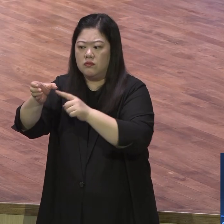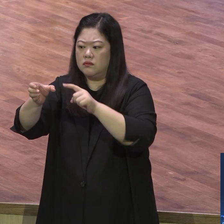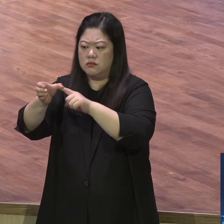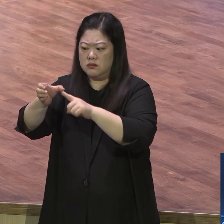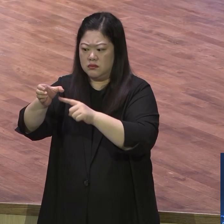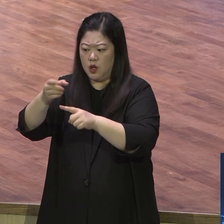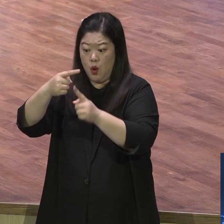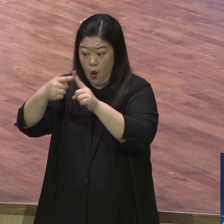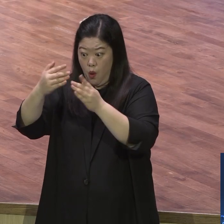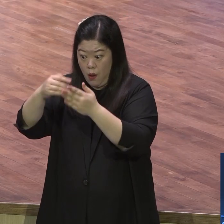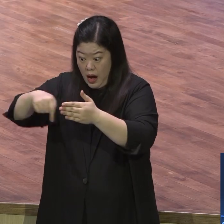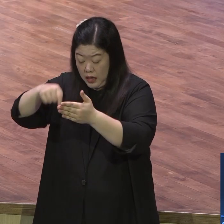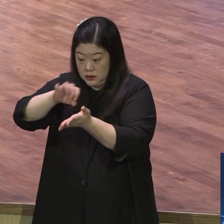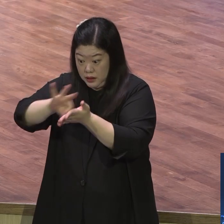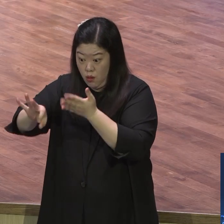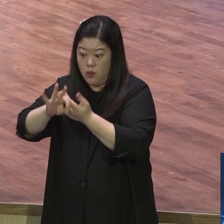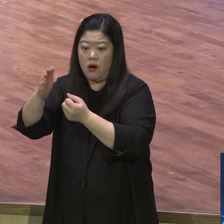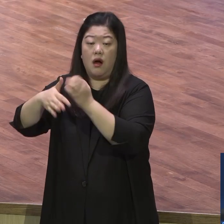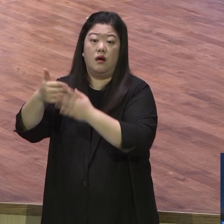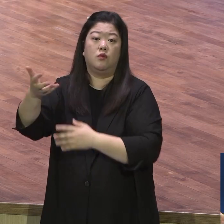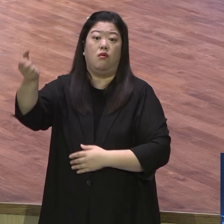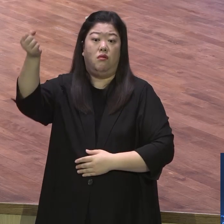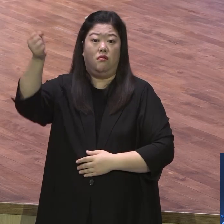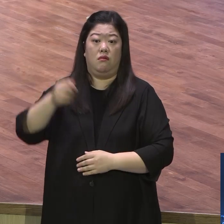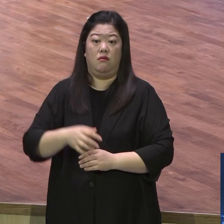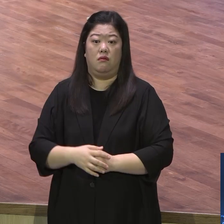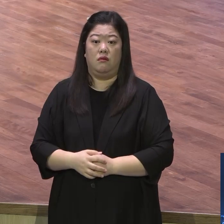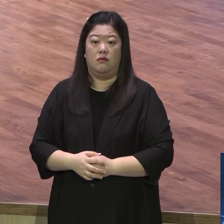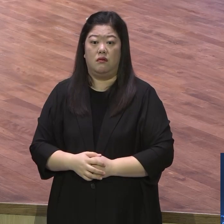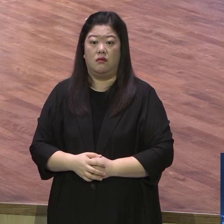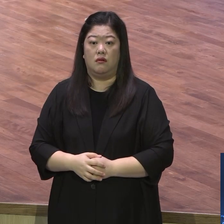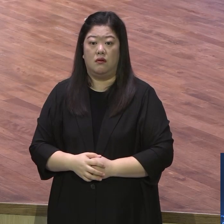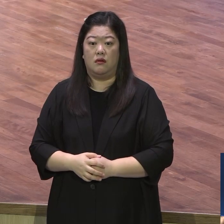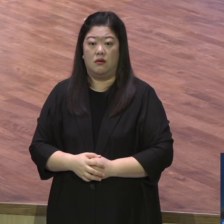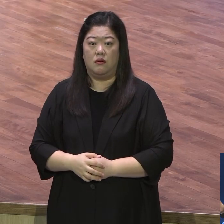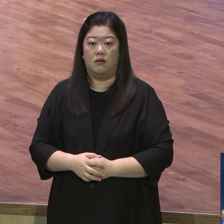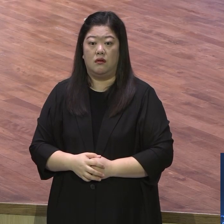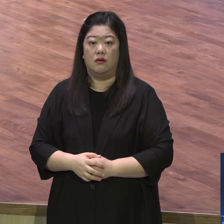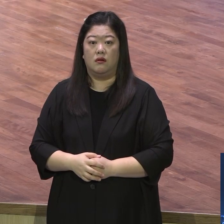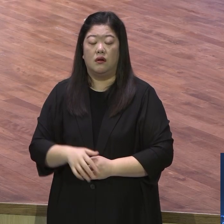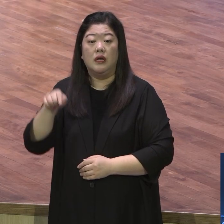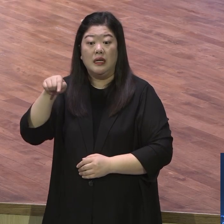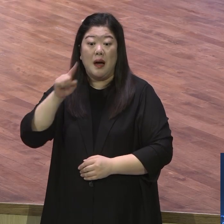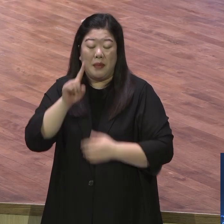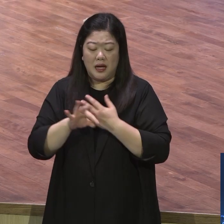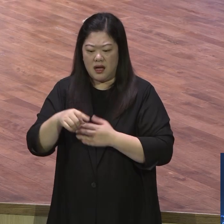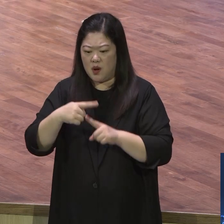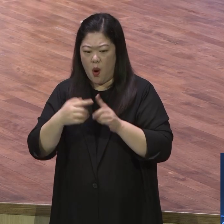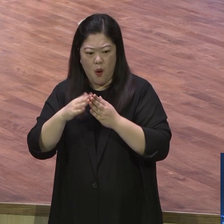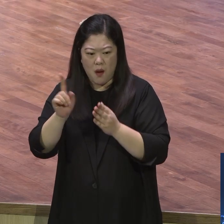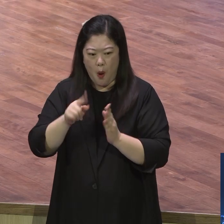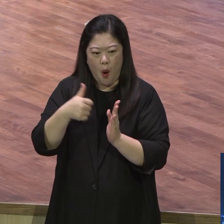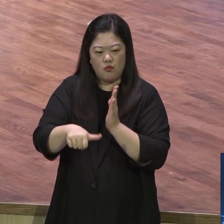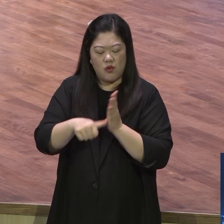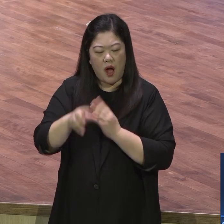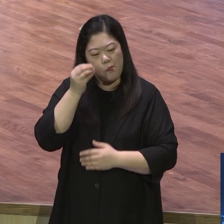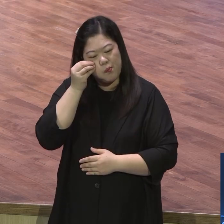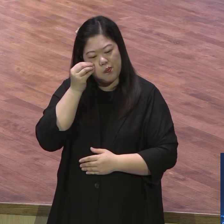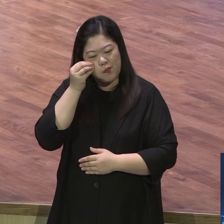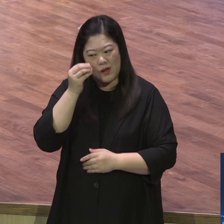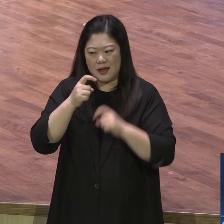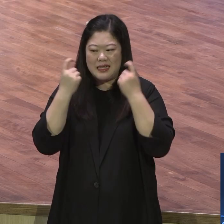그래서 하나님 거 가지고 뭐 남다고 집에 가지고 도둑놈이에요 그거 하나님 거 가져간 거예요 전부 다 하나님